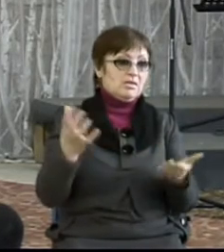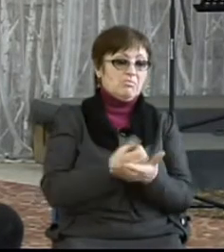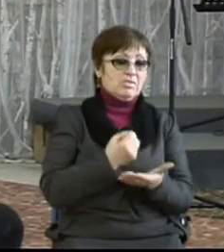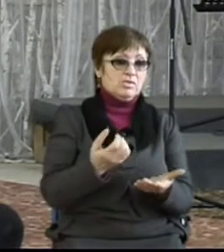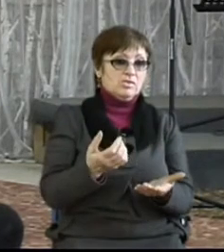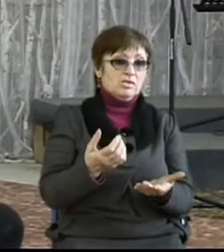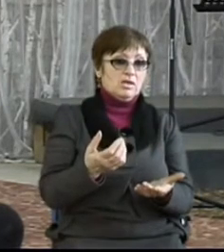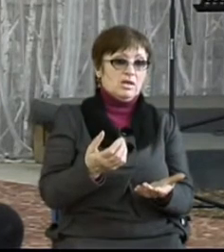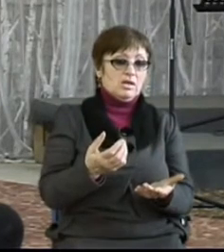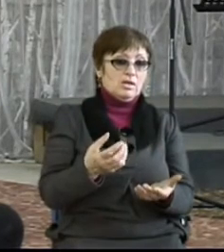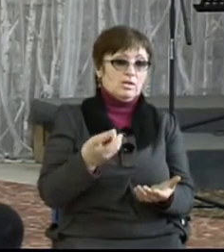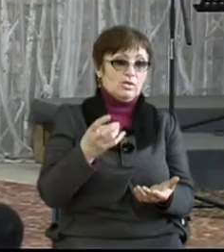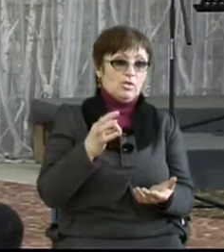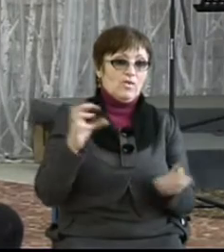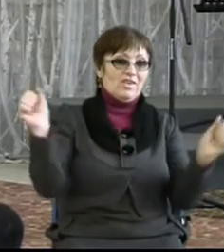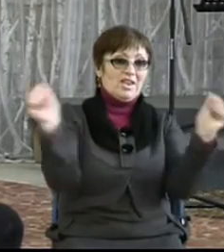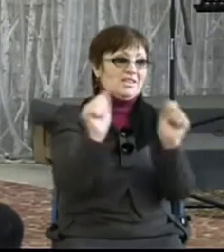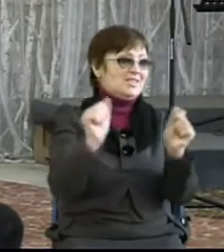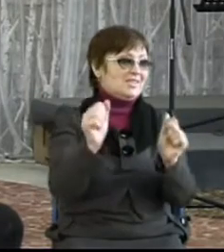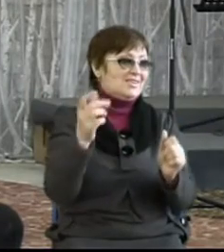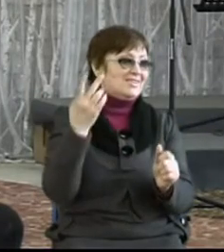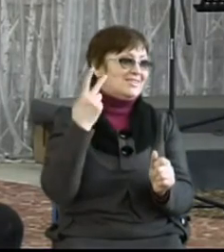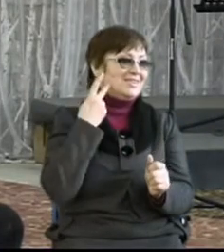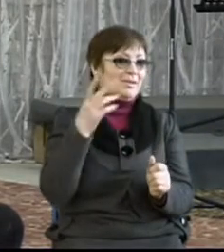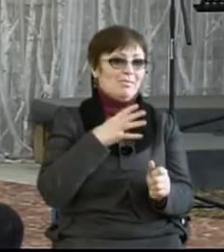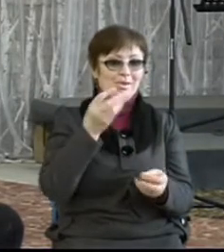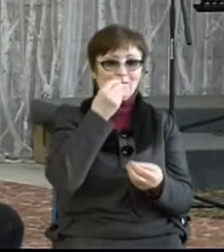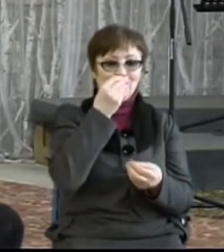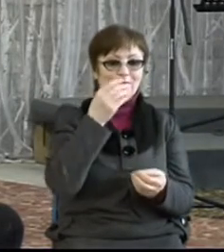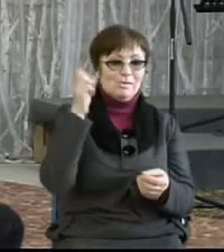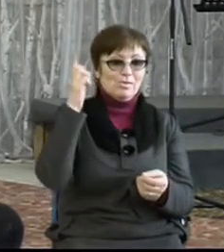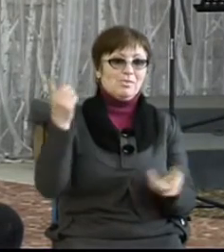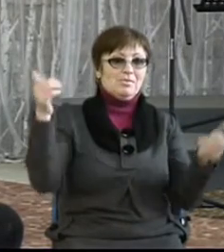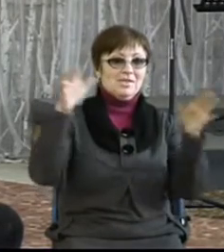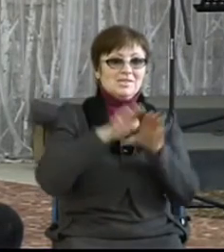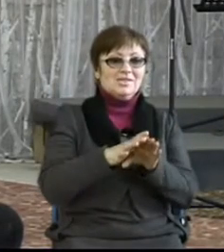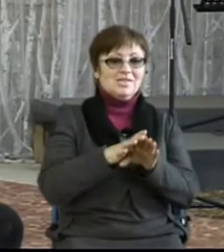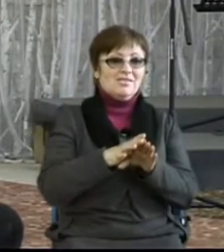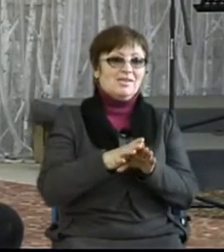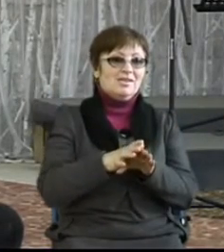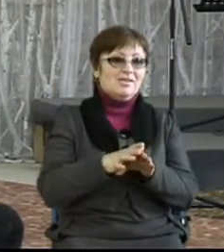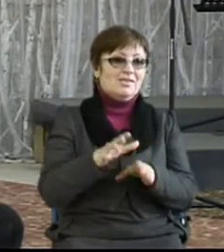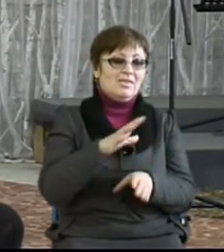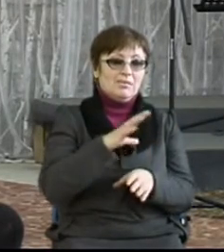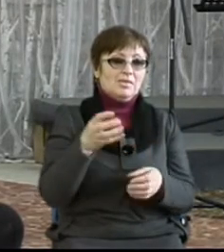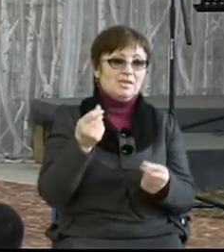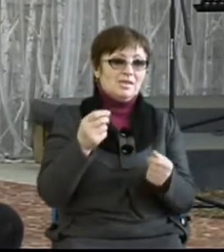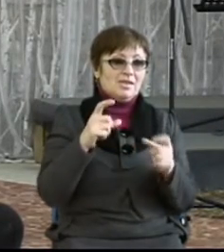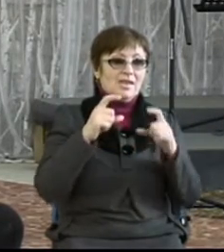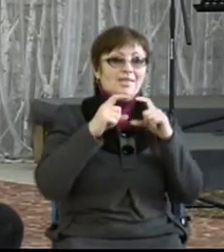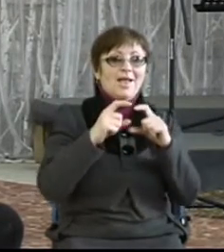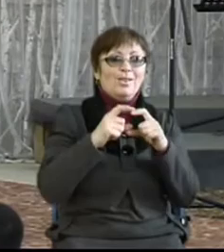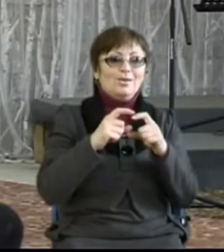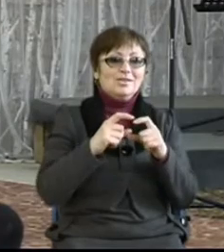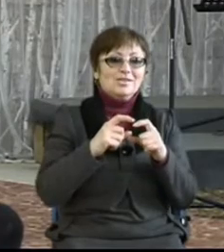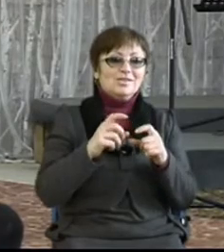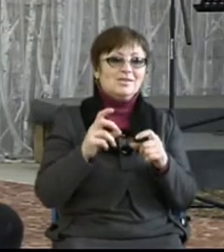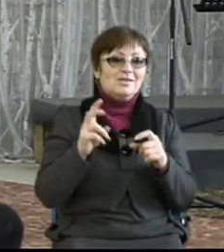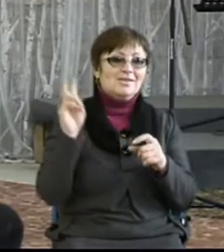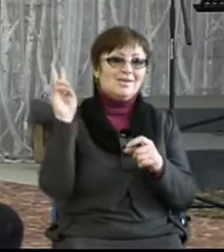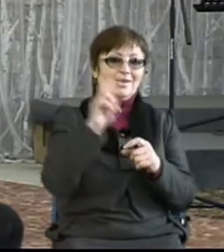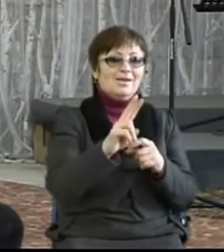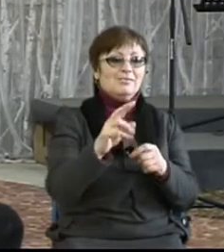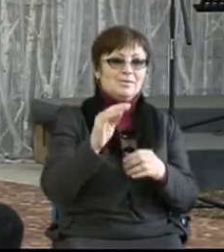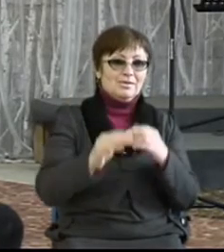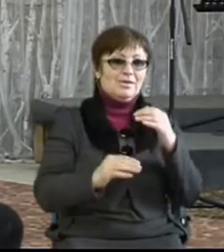получал, зарплаты не было, но в холодильнике всегда было, что есть. Бог благословлял. Вот, не было денег на талончик, вот, ходил пешком